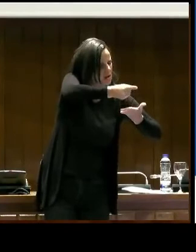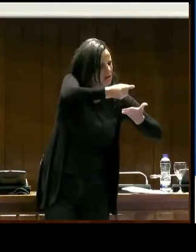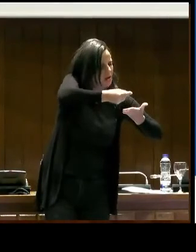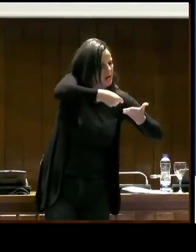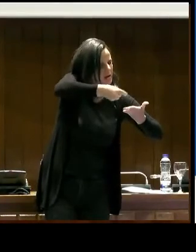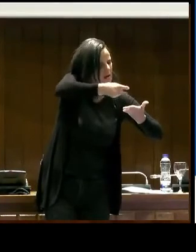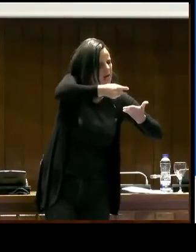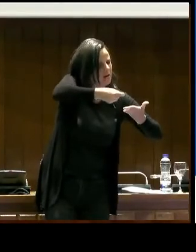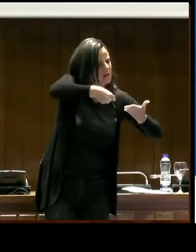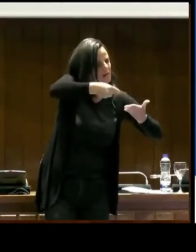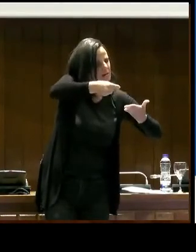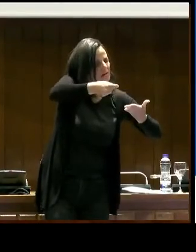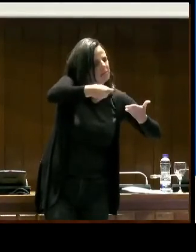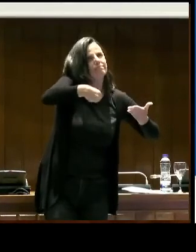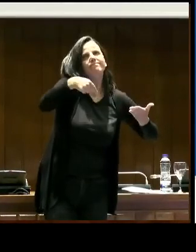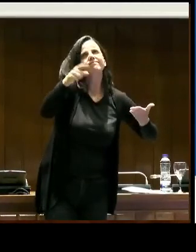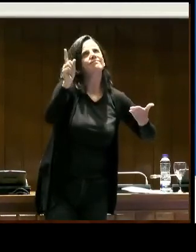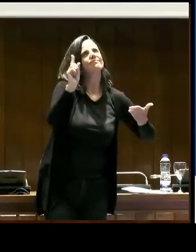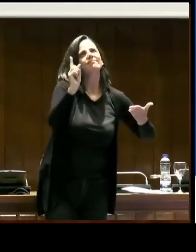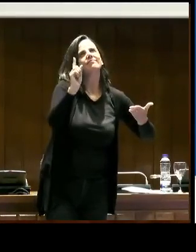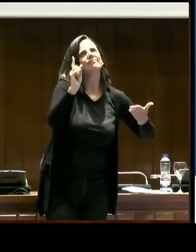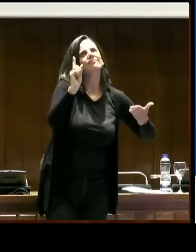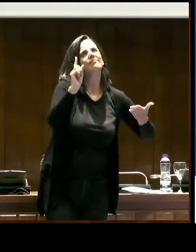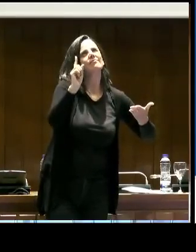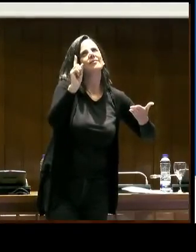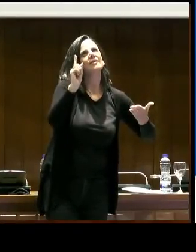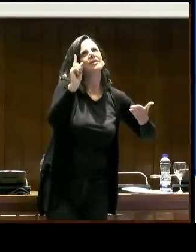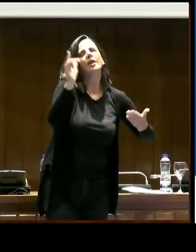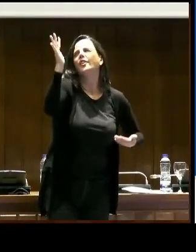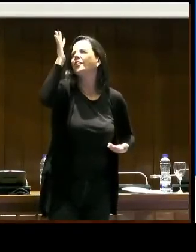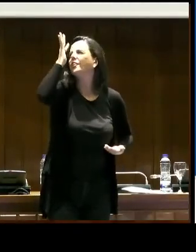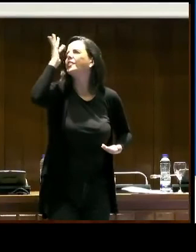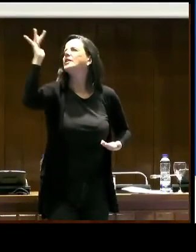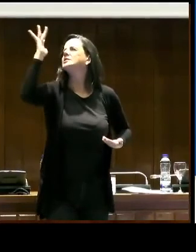Yo no escribo desde la melancolía.